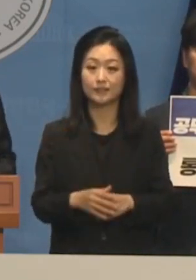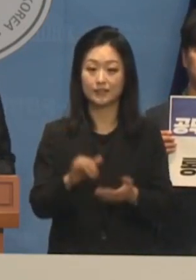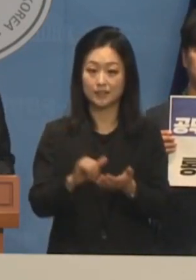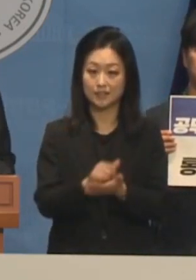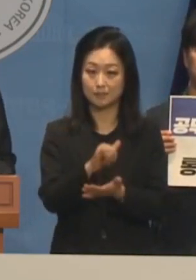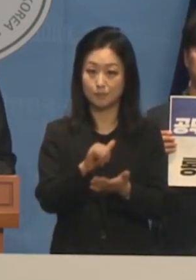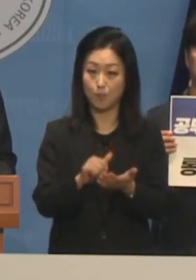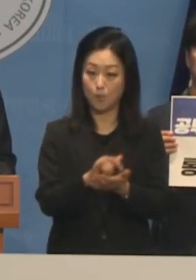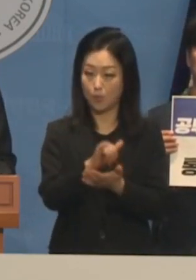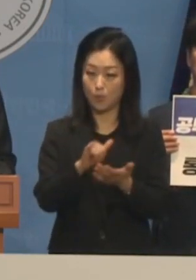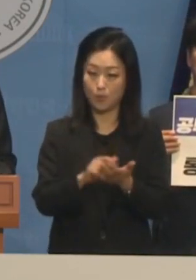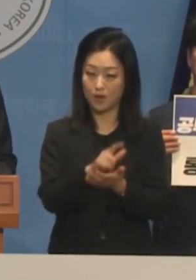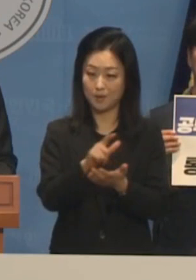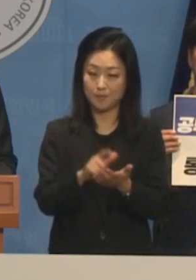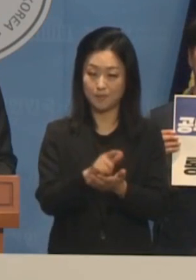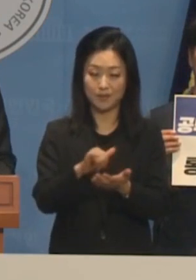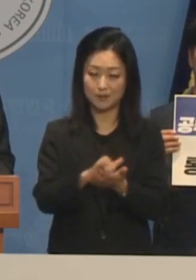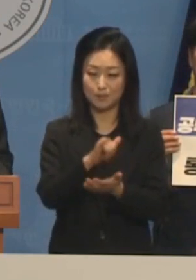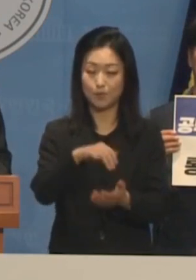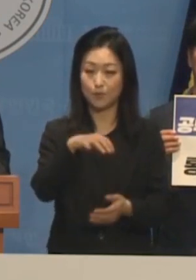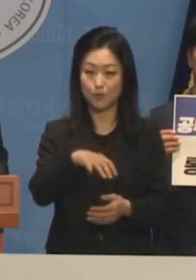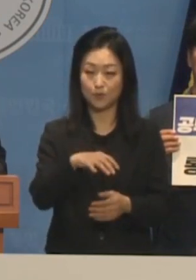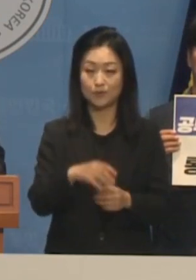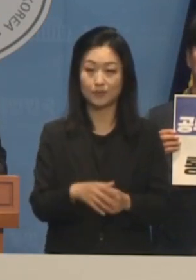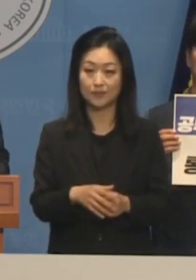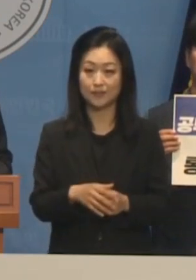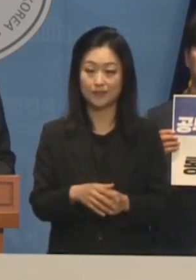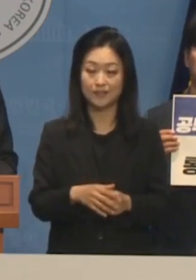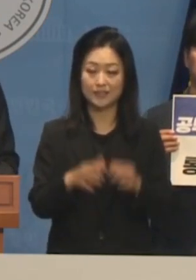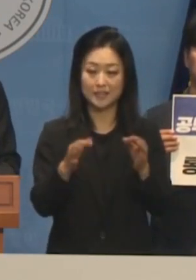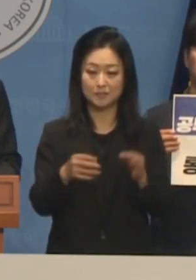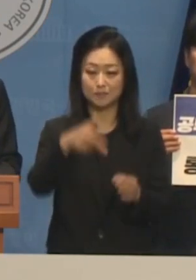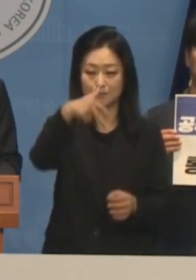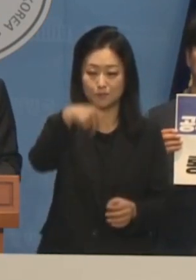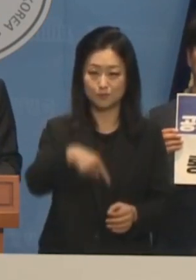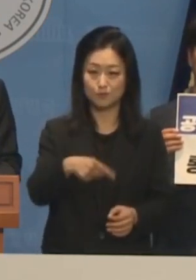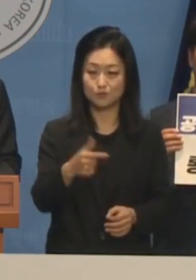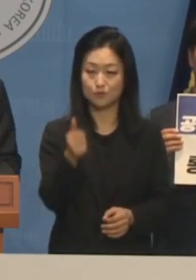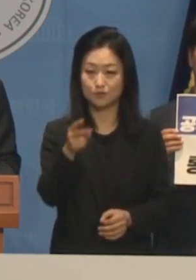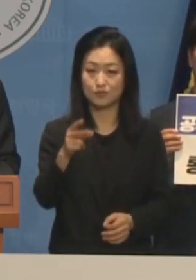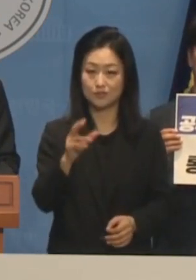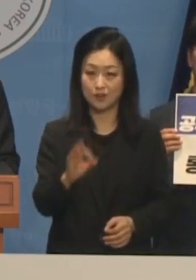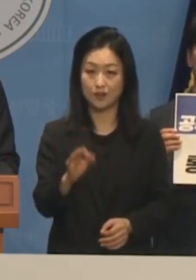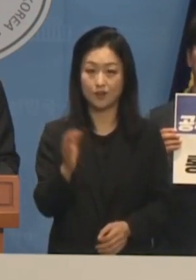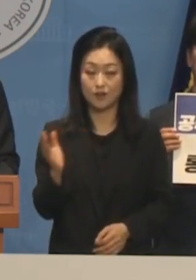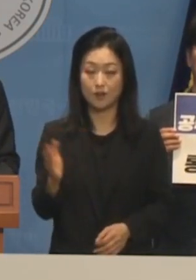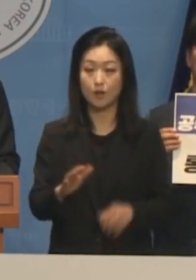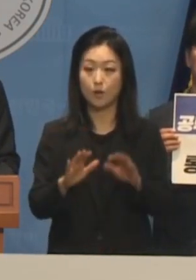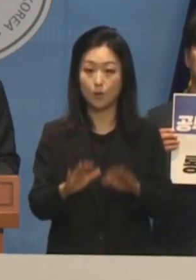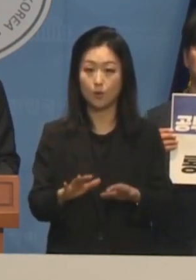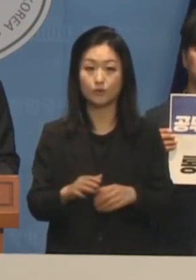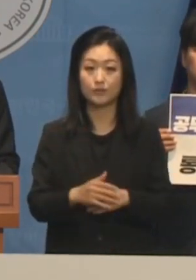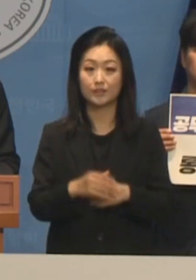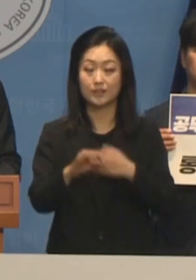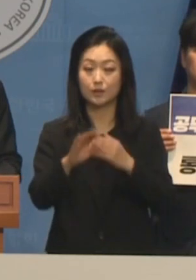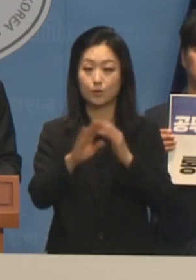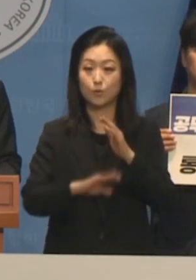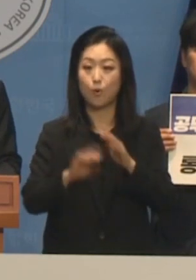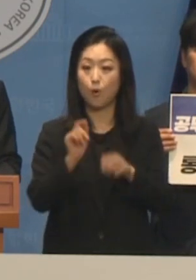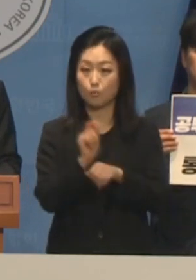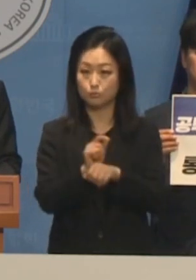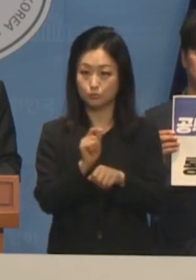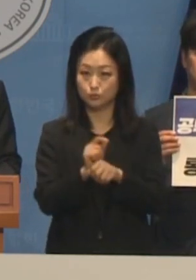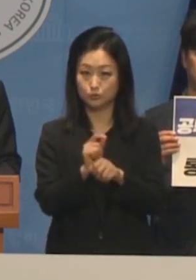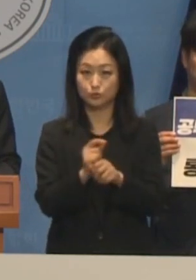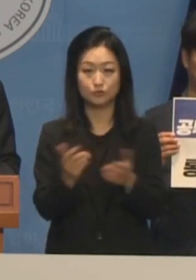갑 국회의원 김주영입니다. 저는 오늘자로 공무직위원회 법안을 발의했습니다.